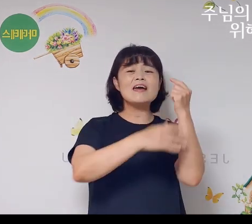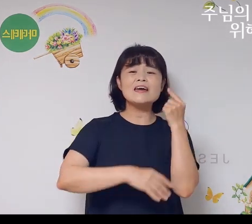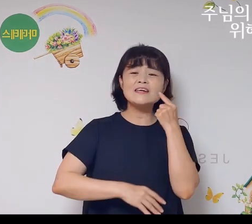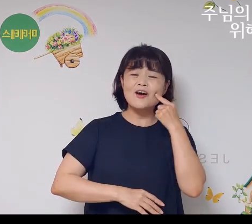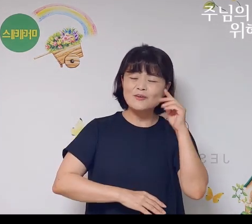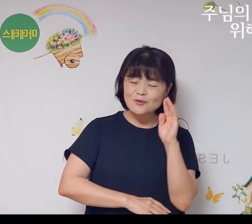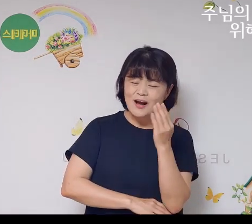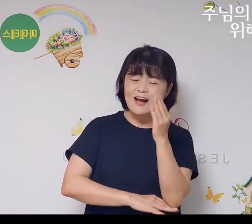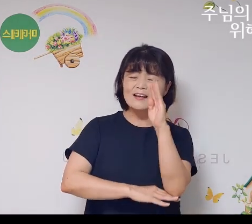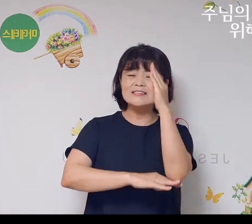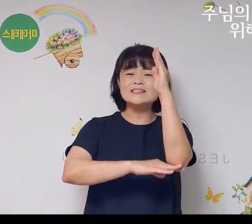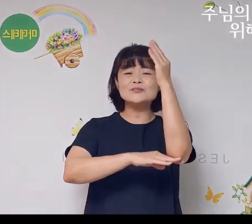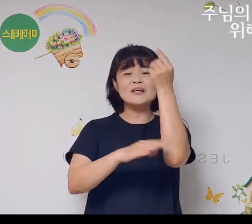주님의 영광을